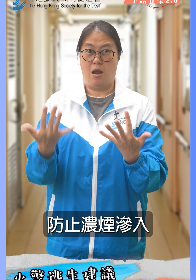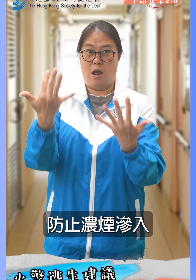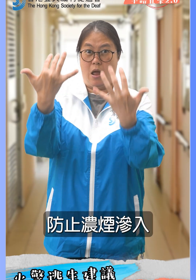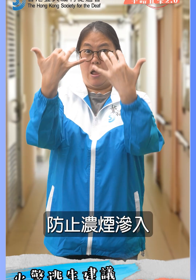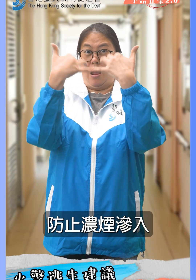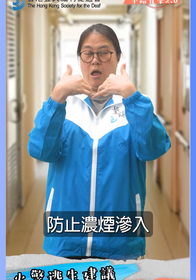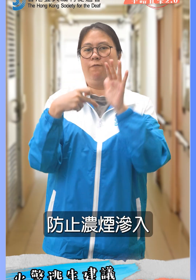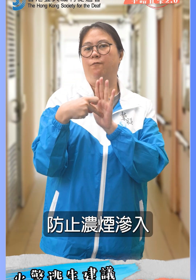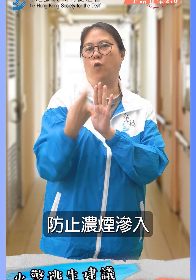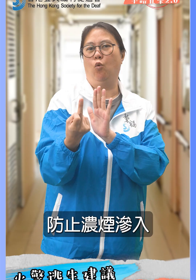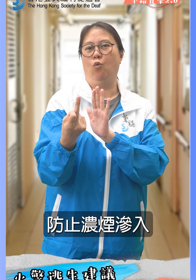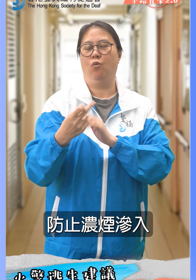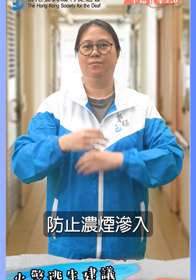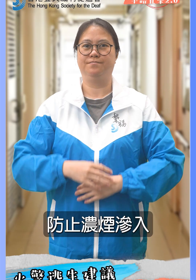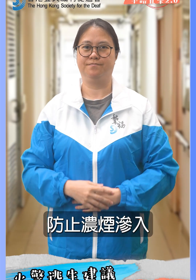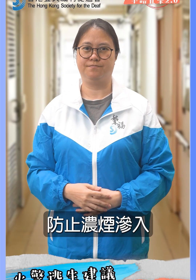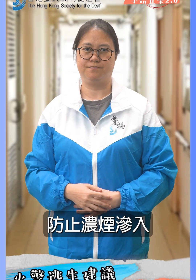防止濃煙滲入。